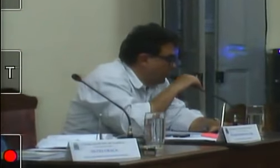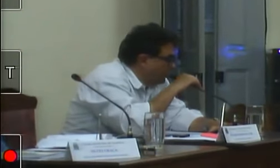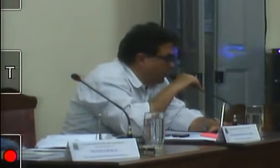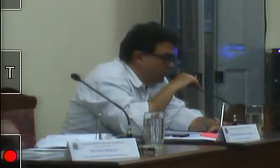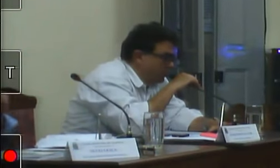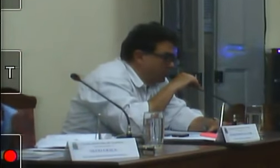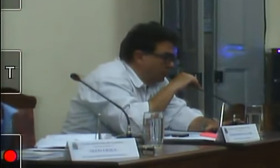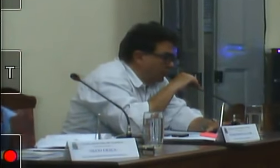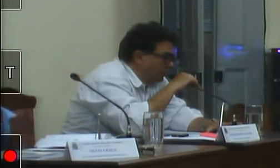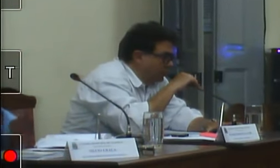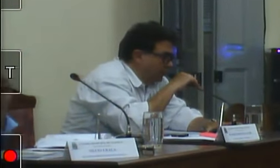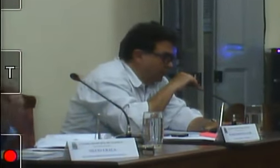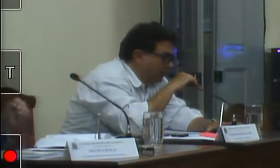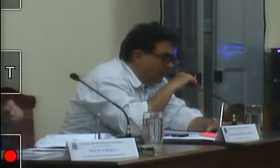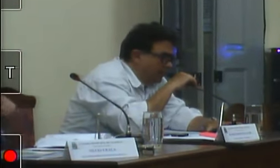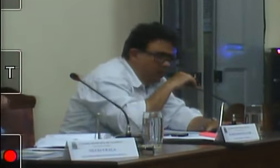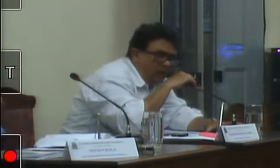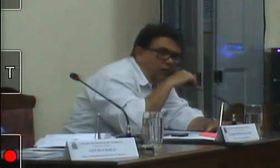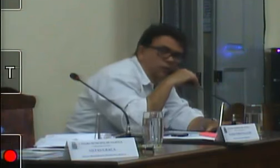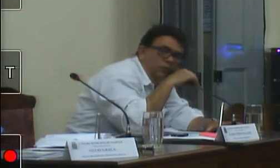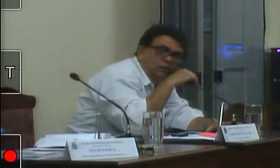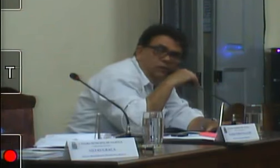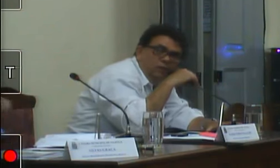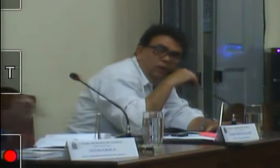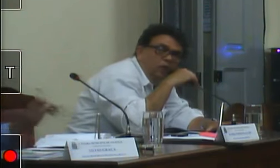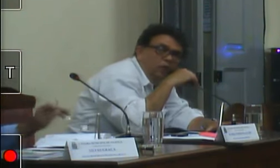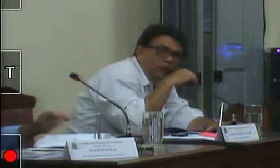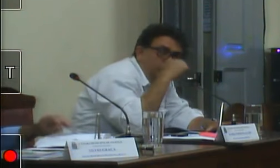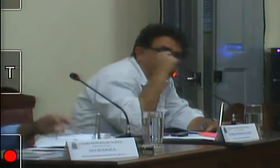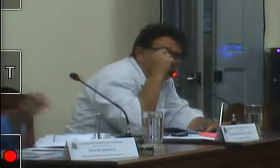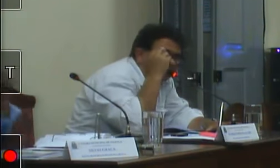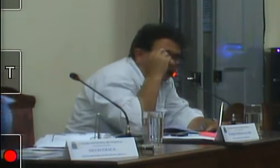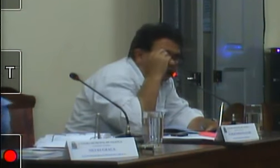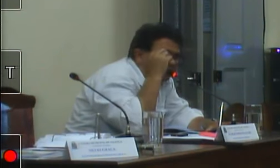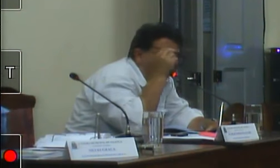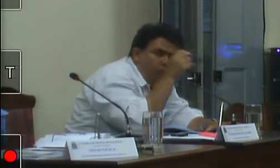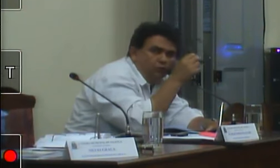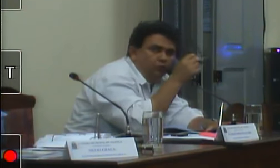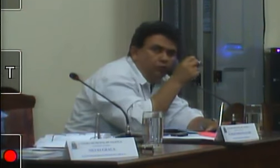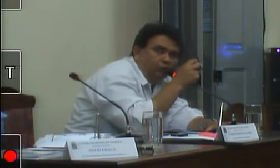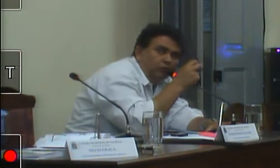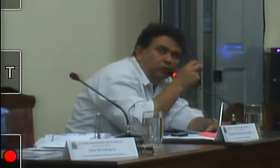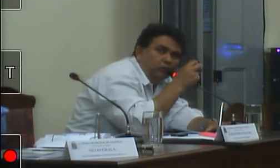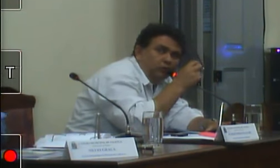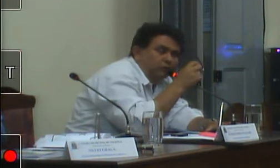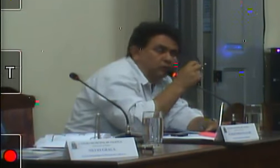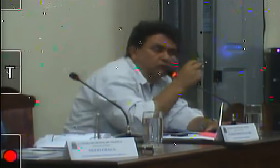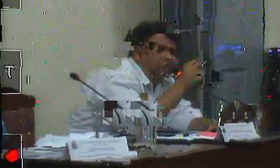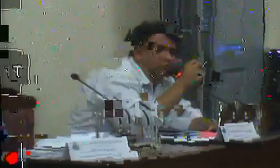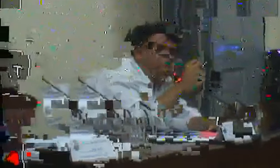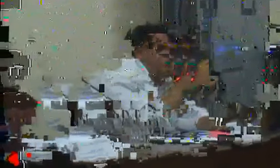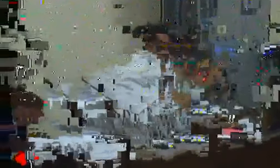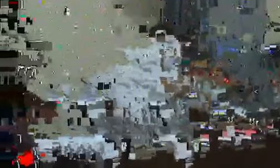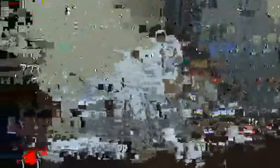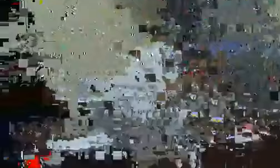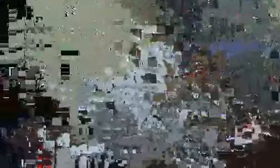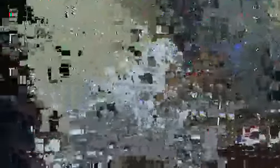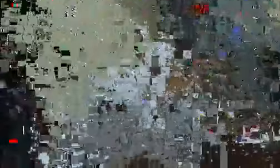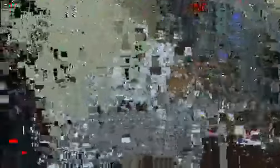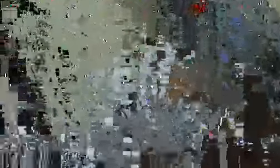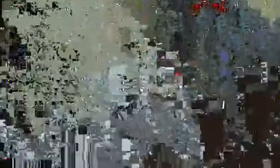Boa noite, presidente, boa noite, secretária, Léo, companheiros da Secretaria de Saúde, muito boa noite a todos,